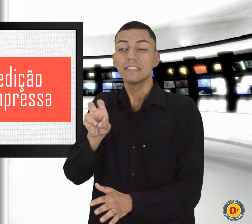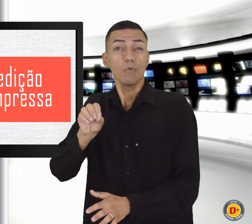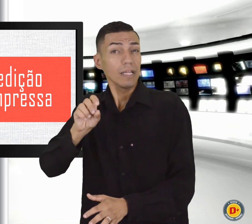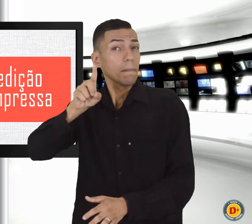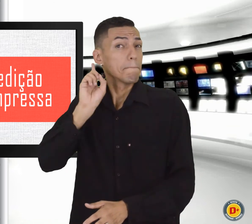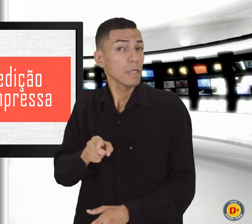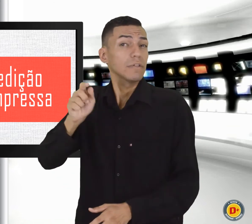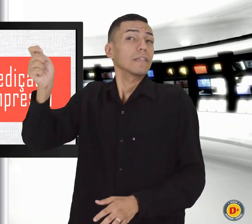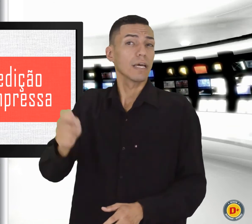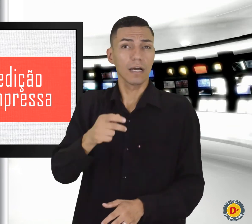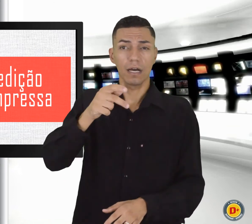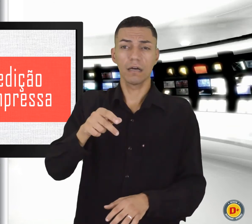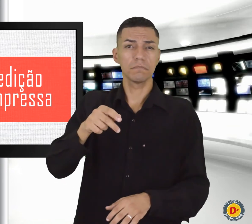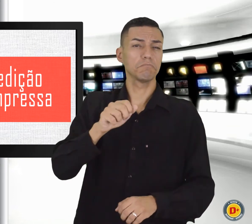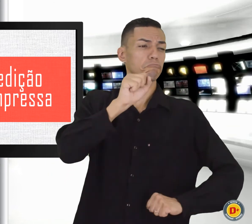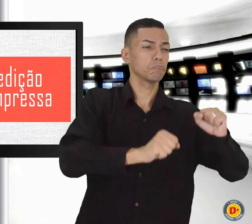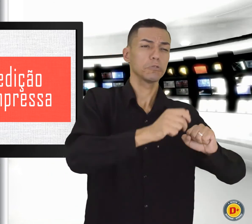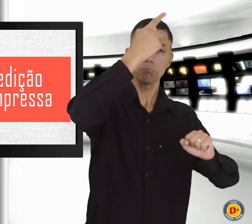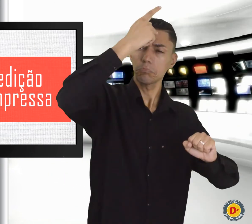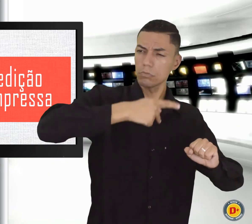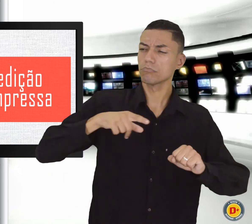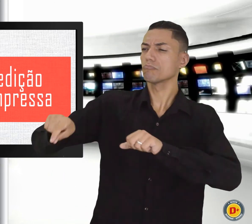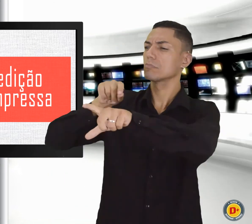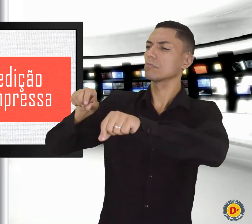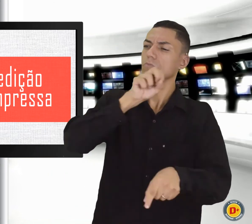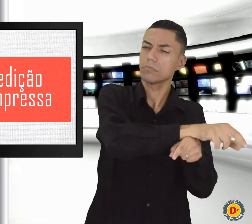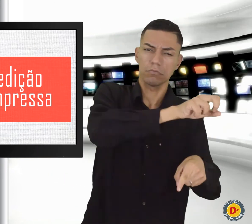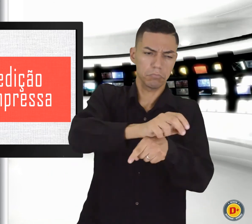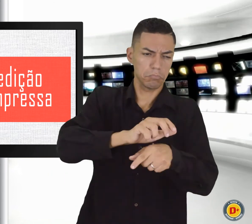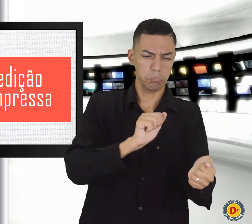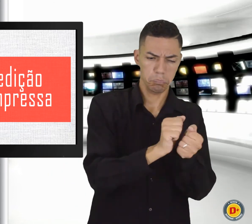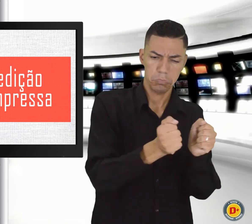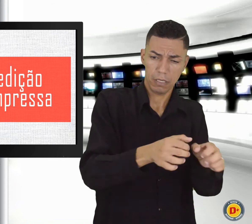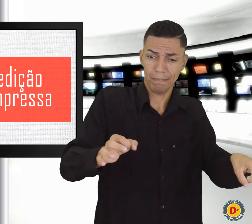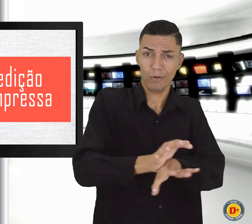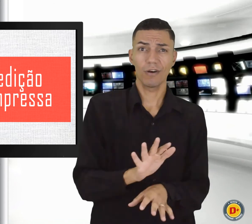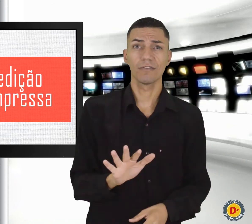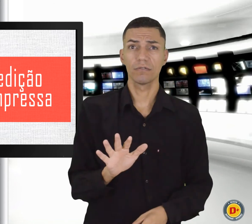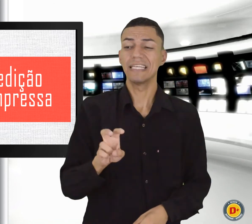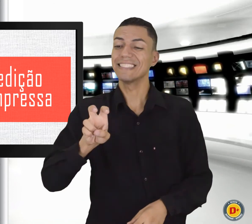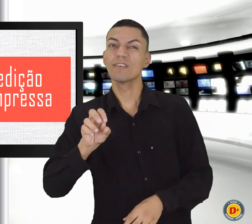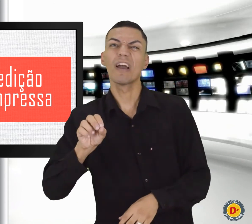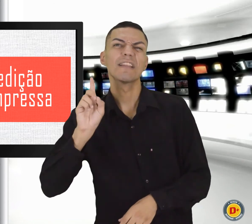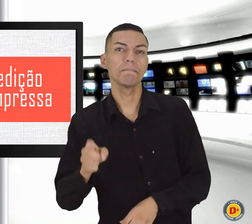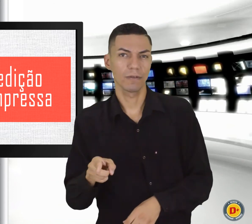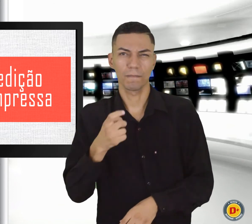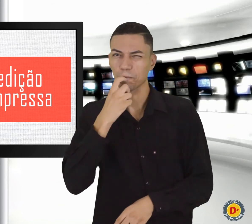Porém, 50 mil pessoas com deficiência só poderiam entrar no mercado de trabalho por meio da metodologia